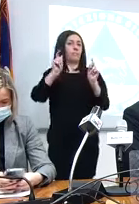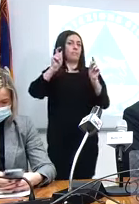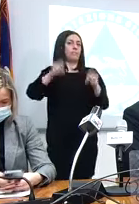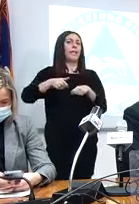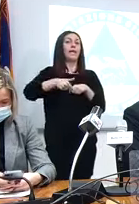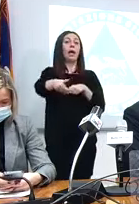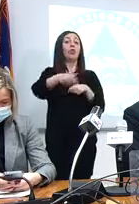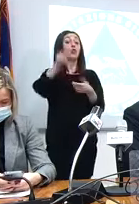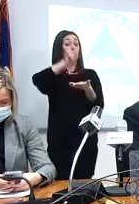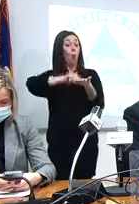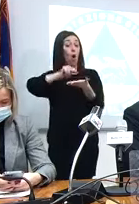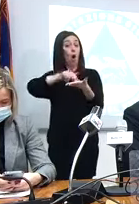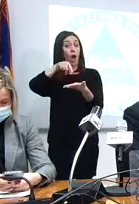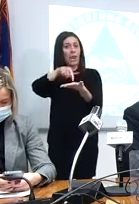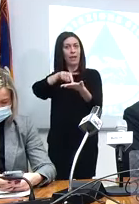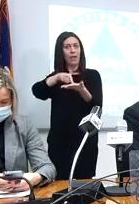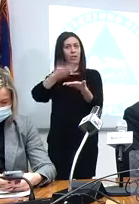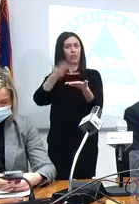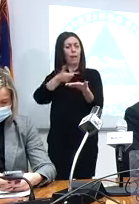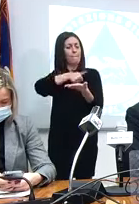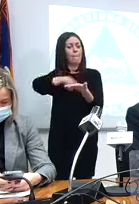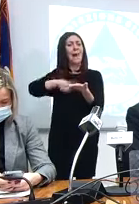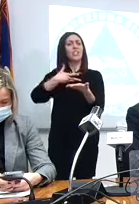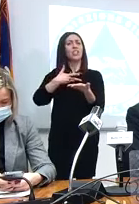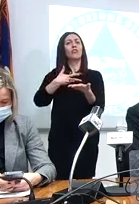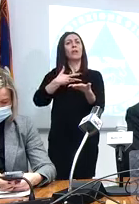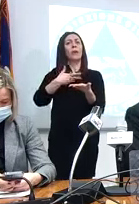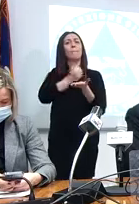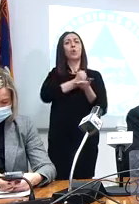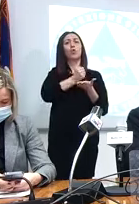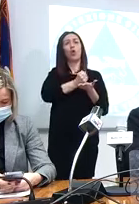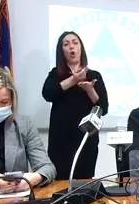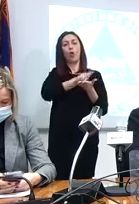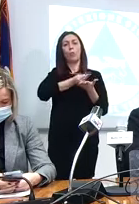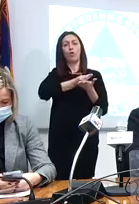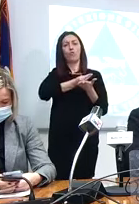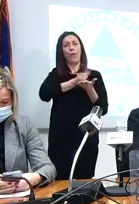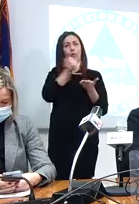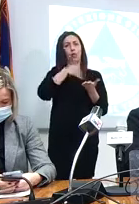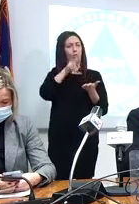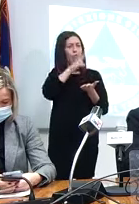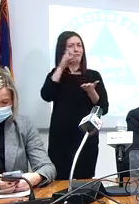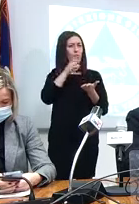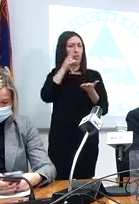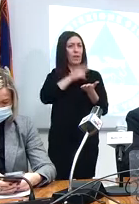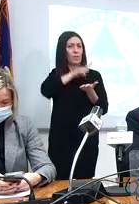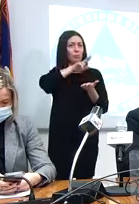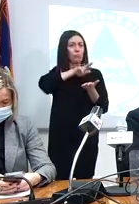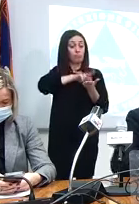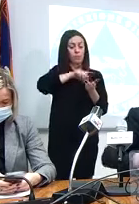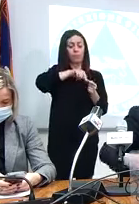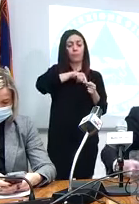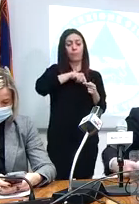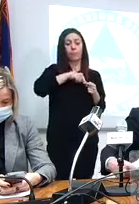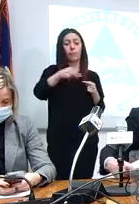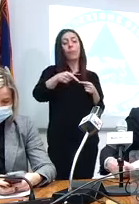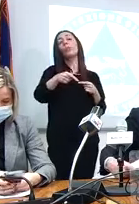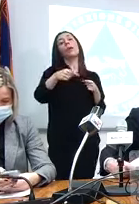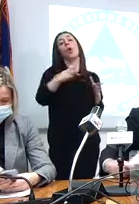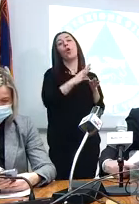da quel vecchio protocollo che avevamo già realizzato alla volta di novembre e approvato a dicembre. E